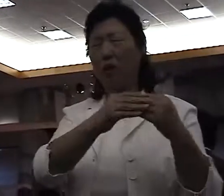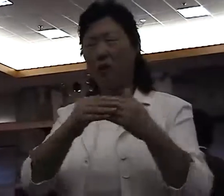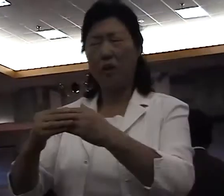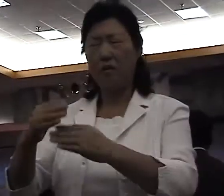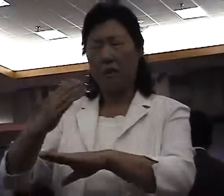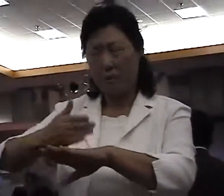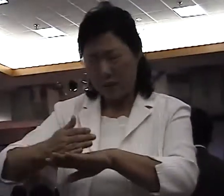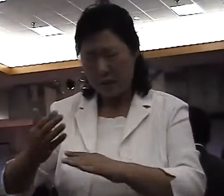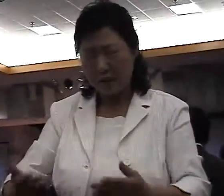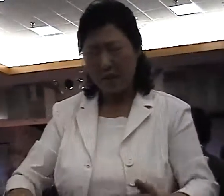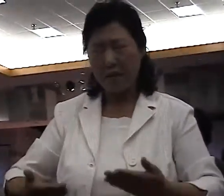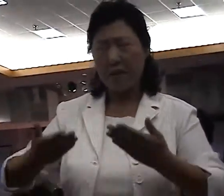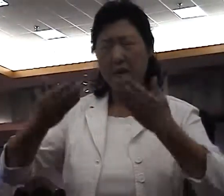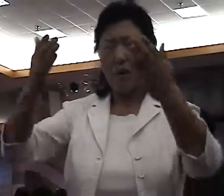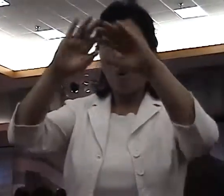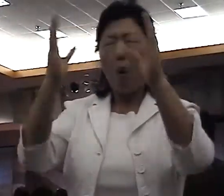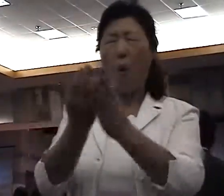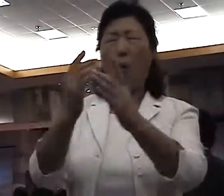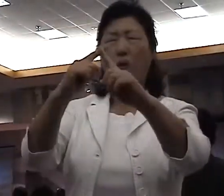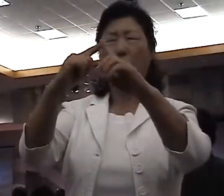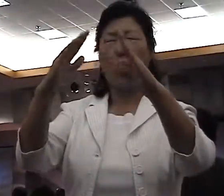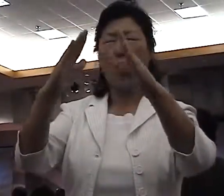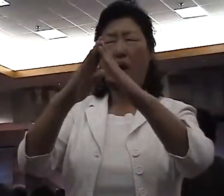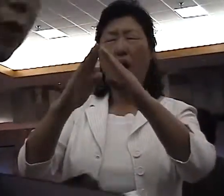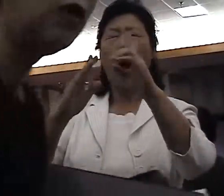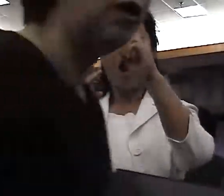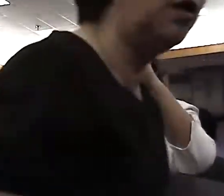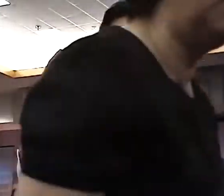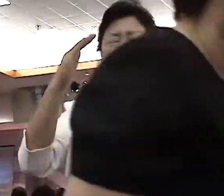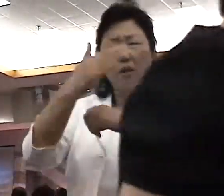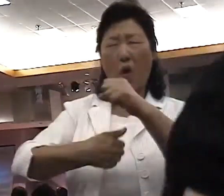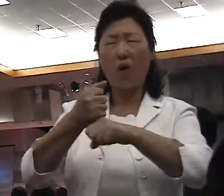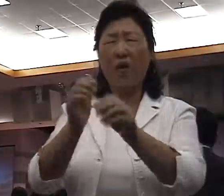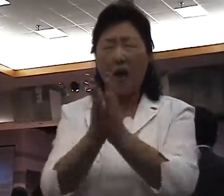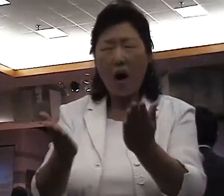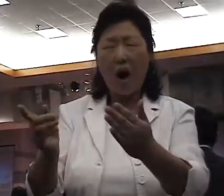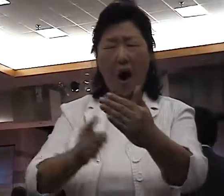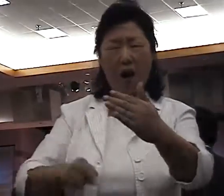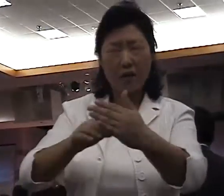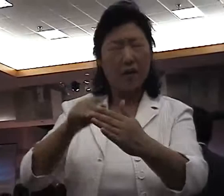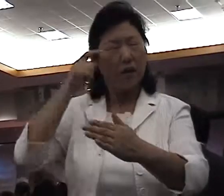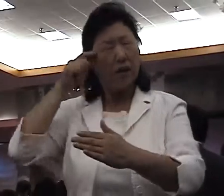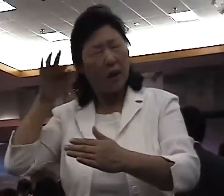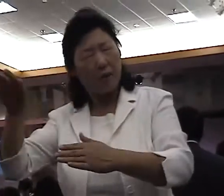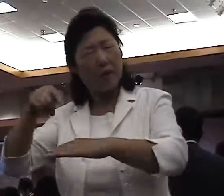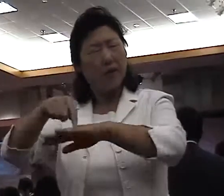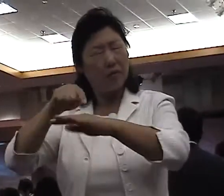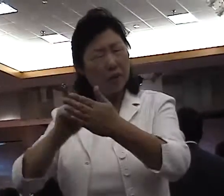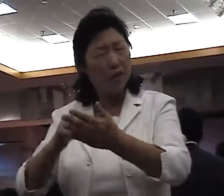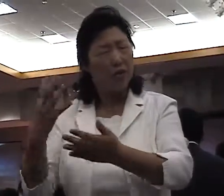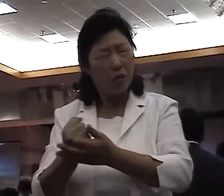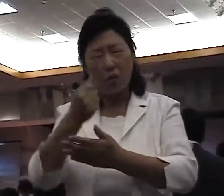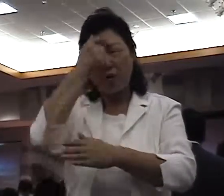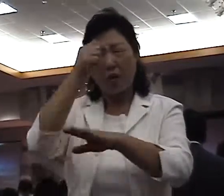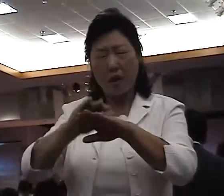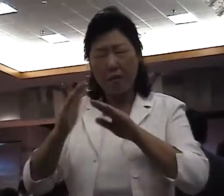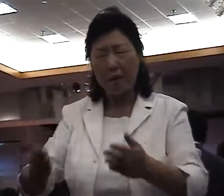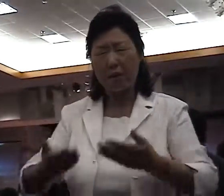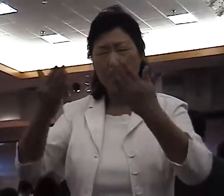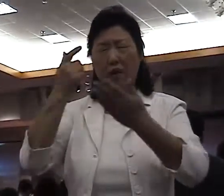감사드립니다. 온 교회가 한 성령 안에서 사모하는 심령으로 예배드릴 때에 성령의 기름 부으심이 넘치는